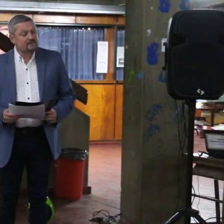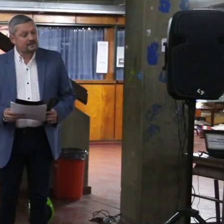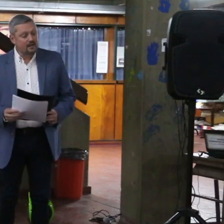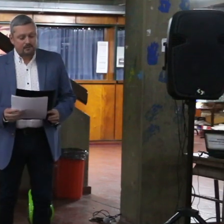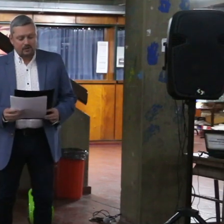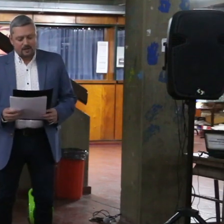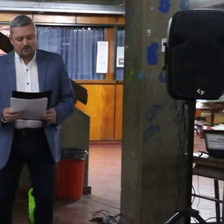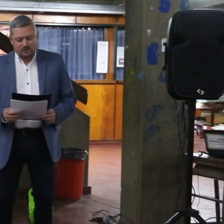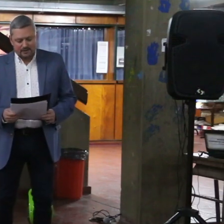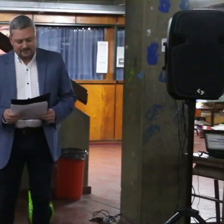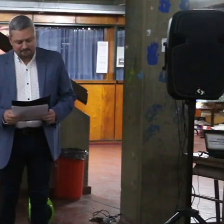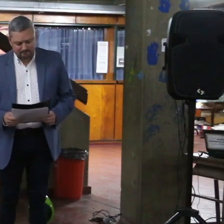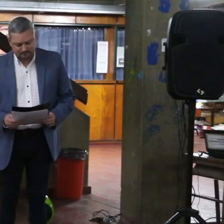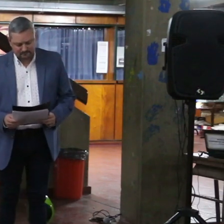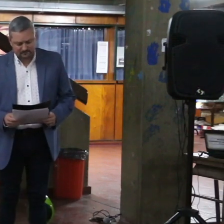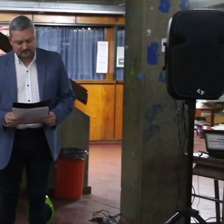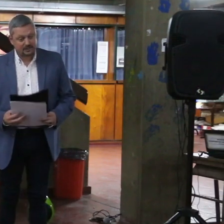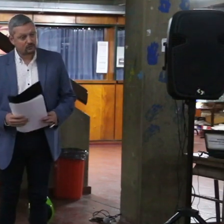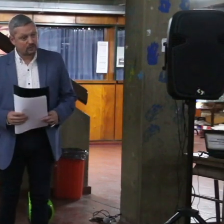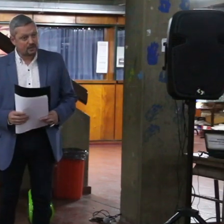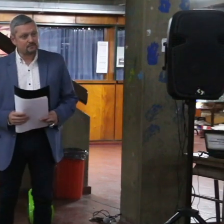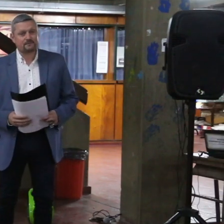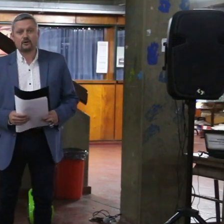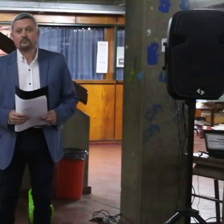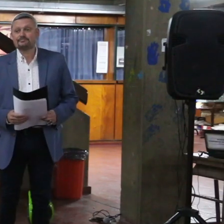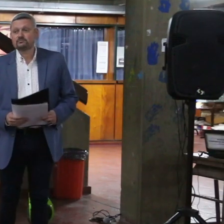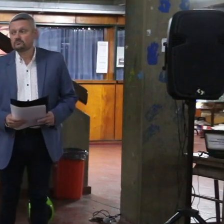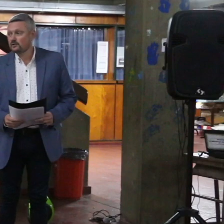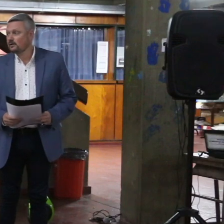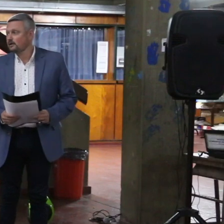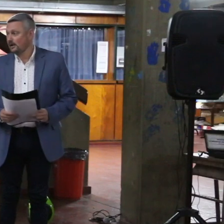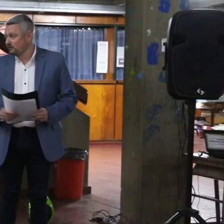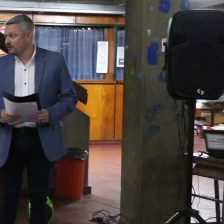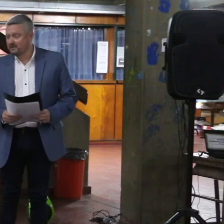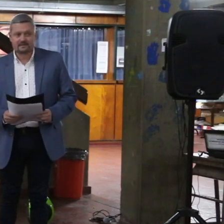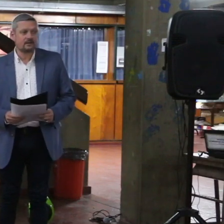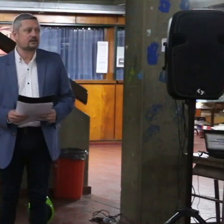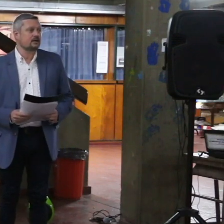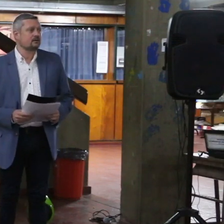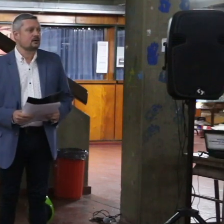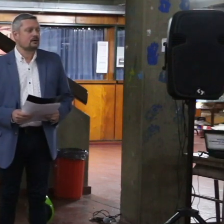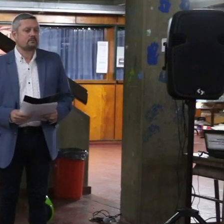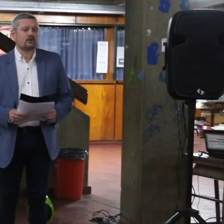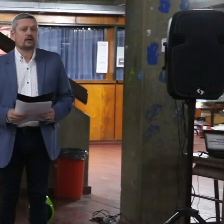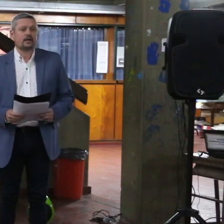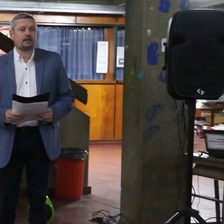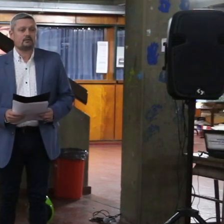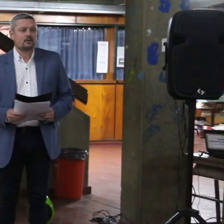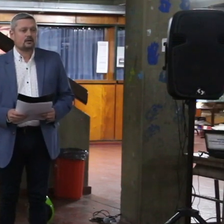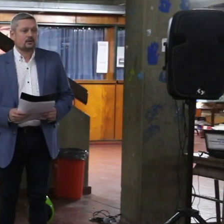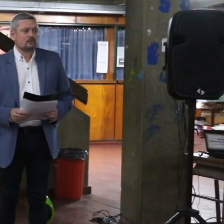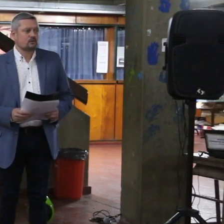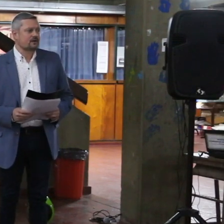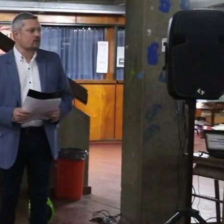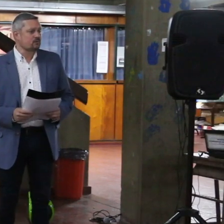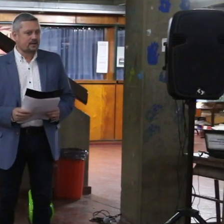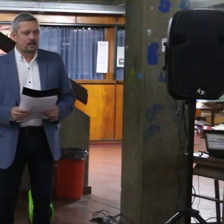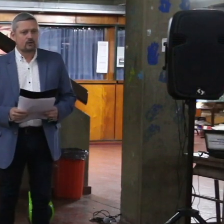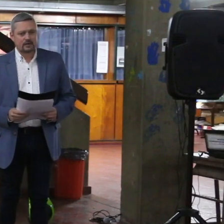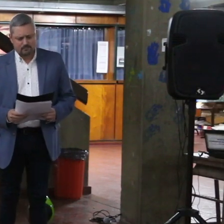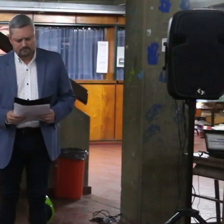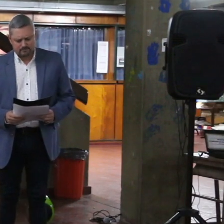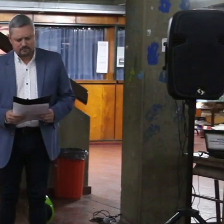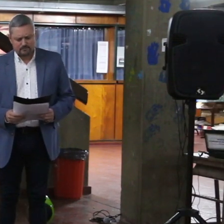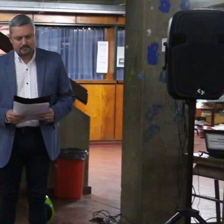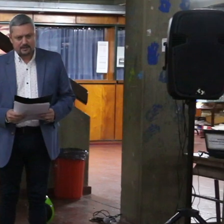La licenciada Verónica Piovani, directora del INFOD, que no está presente, pero que nos han